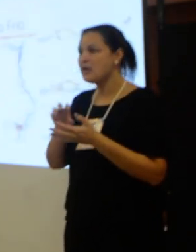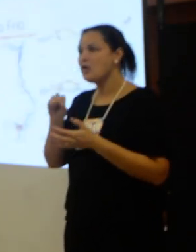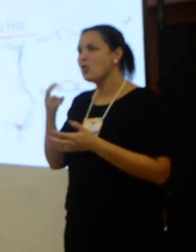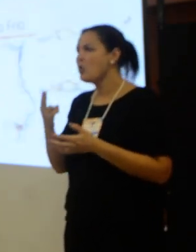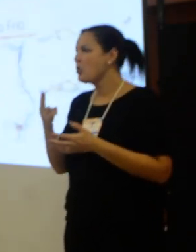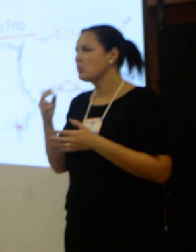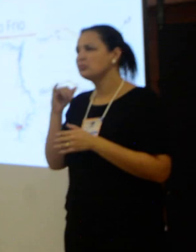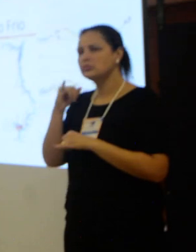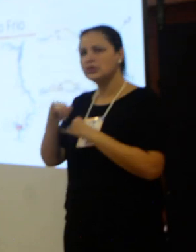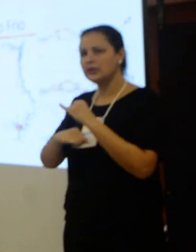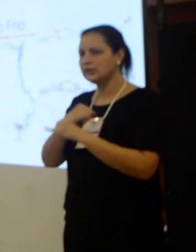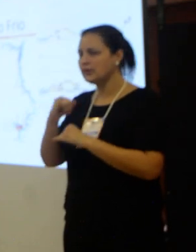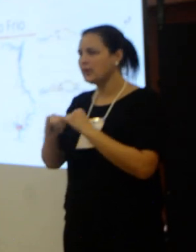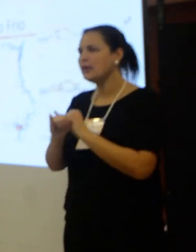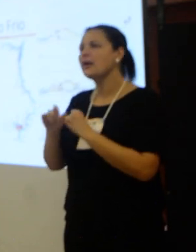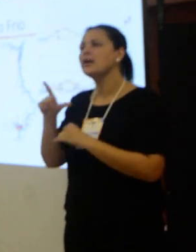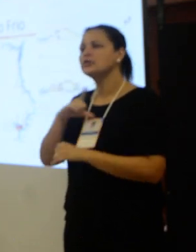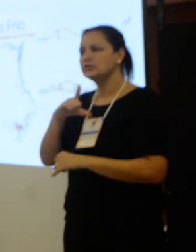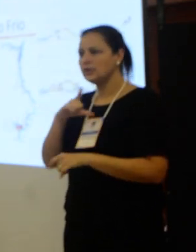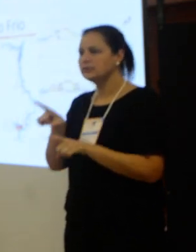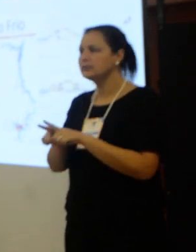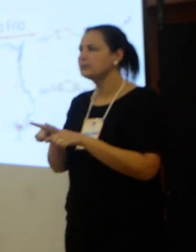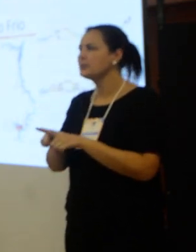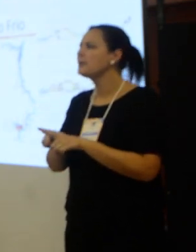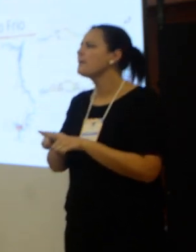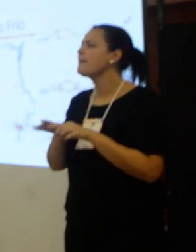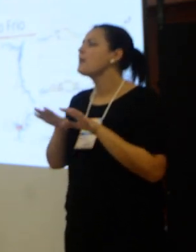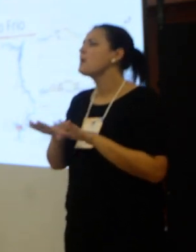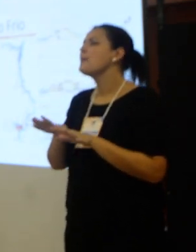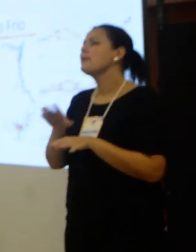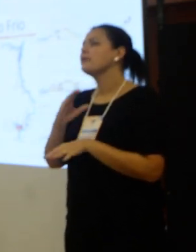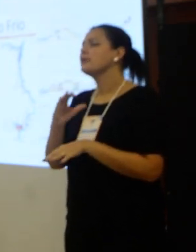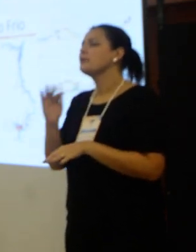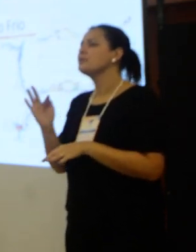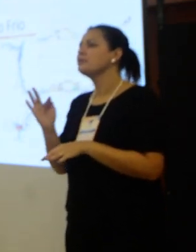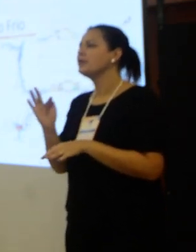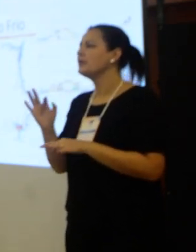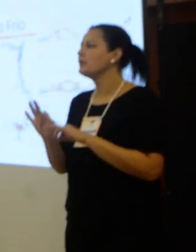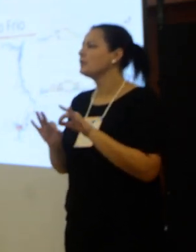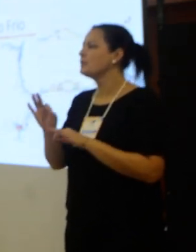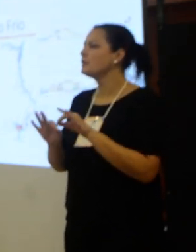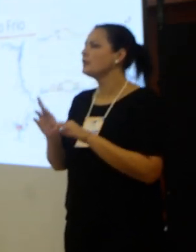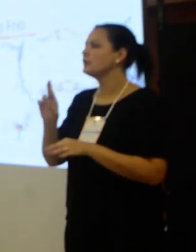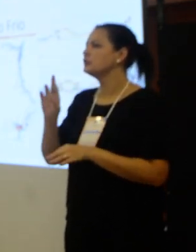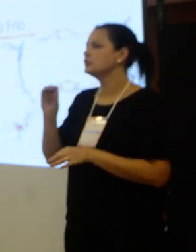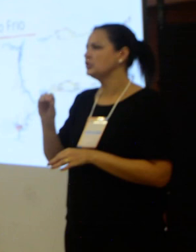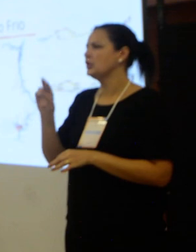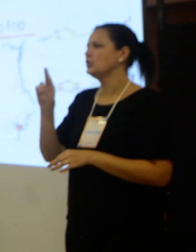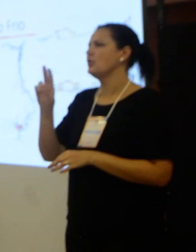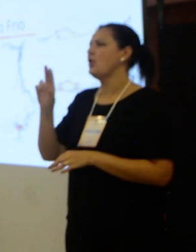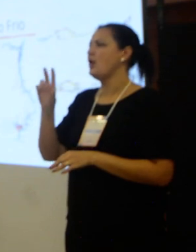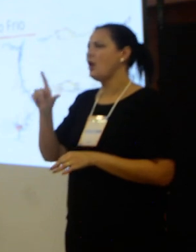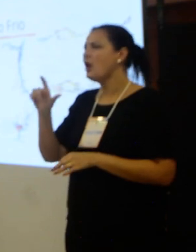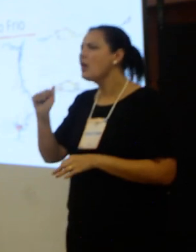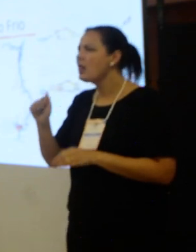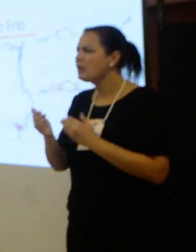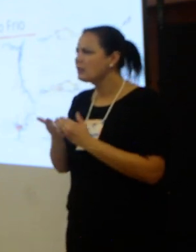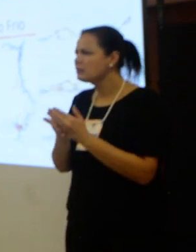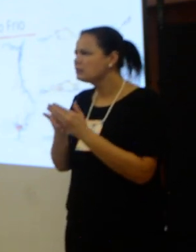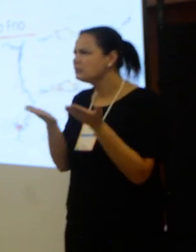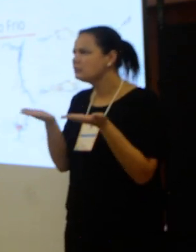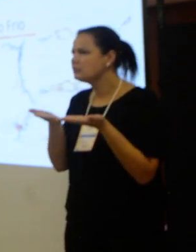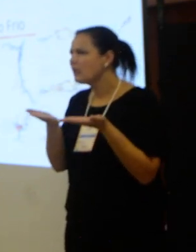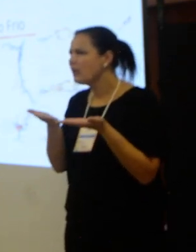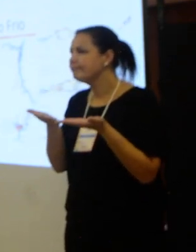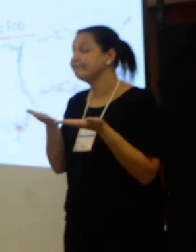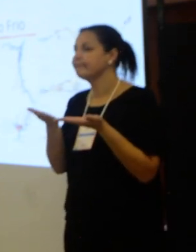internet. Mas em Cabo Frio, o projeto Orla começou agora em Cabo Frio. Talvez alguns de